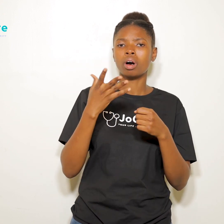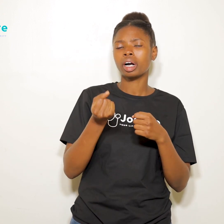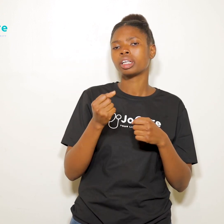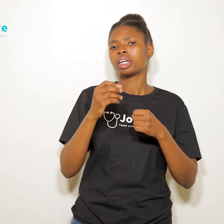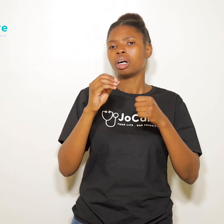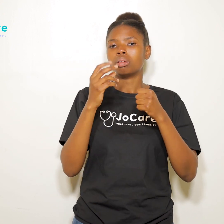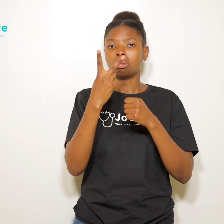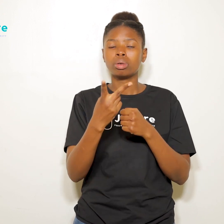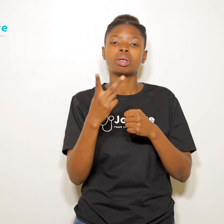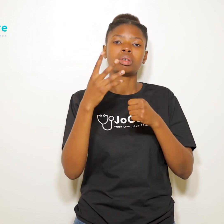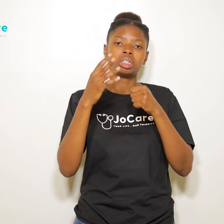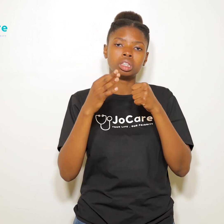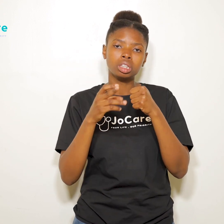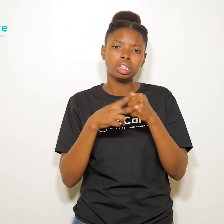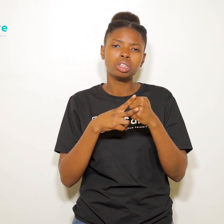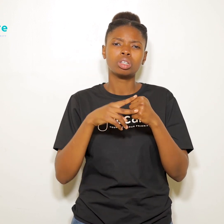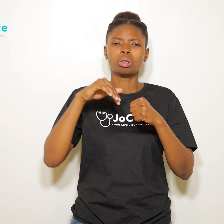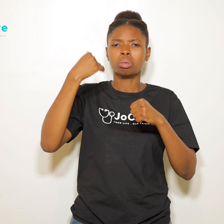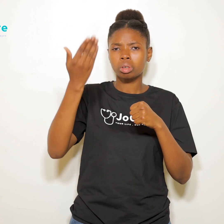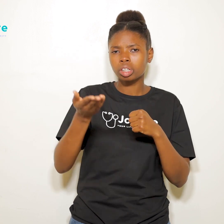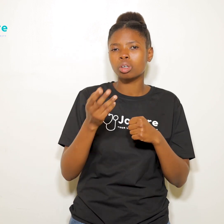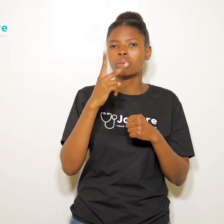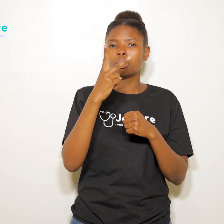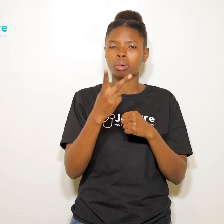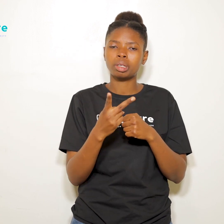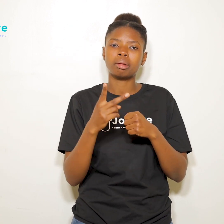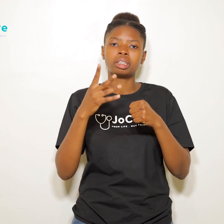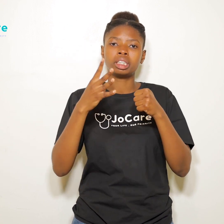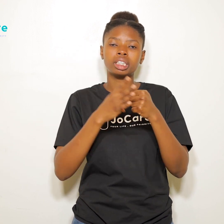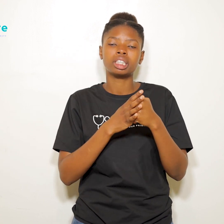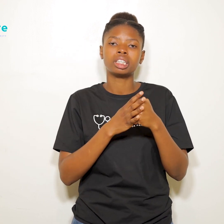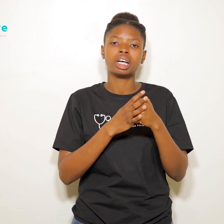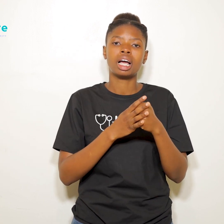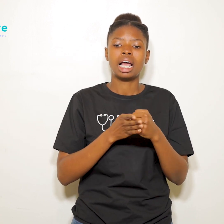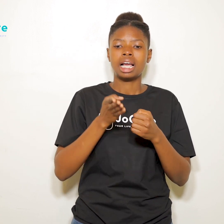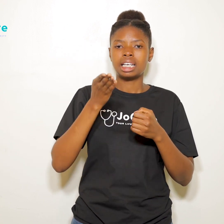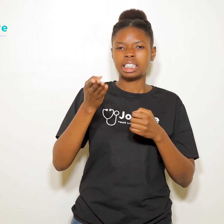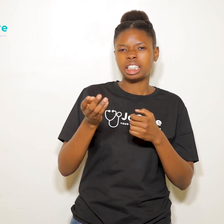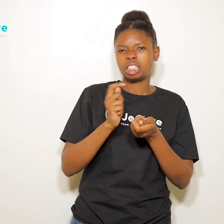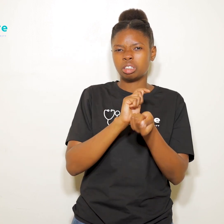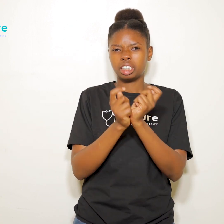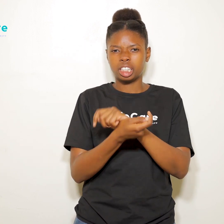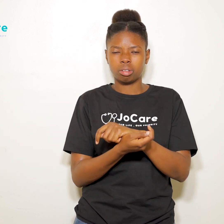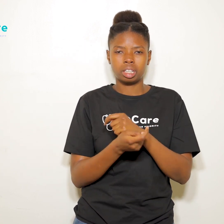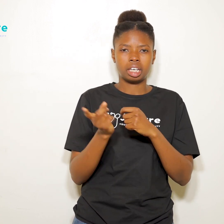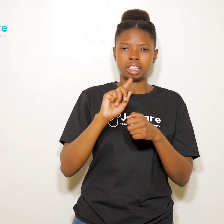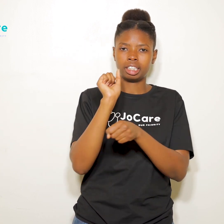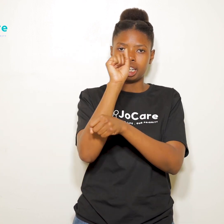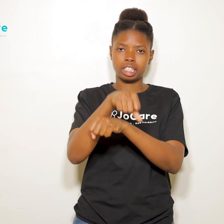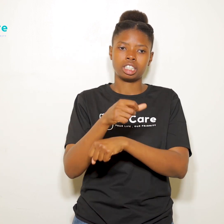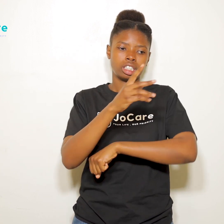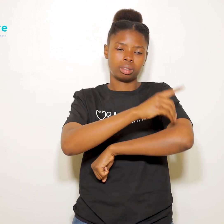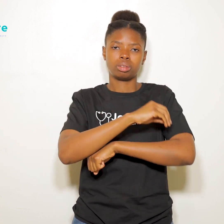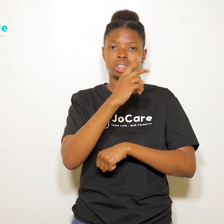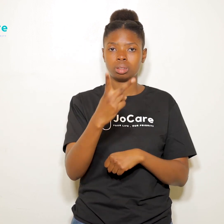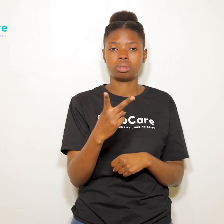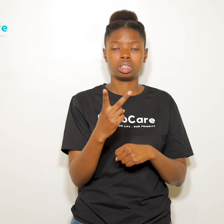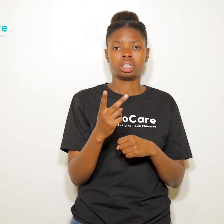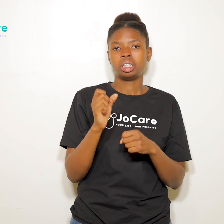akagira 29. Iryo hindagurika ritarengeje iminsi 2 tubifata nk'aho ko kwezi kudahinduka. Ariko hari undi mudamu ushobora